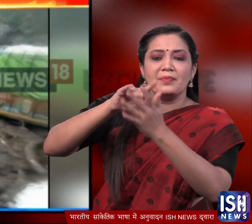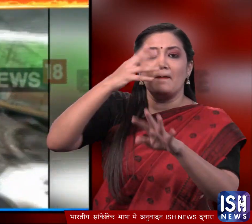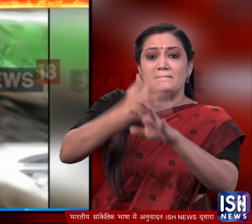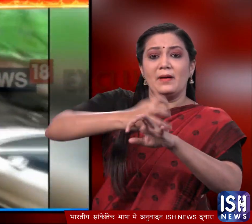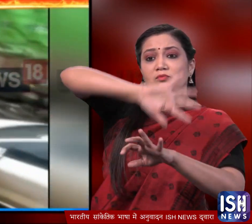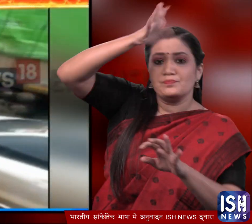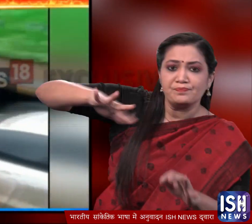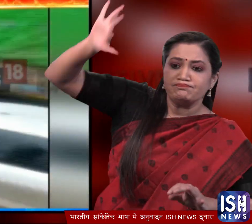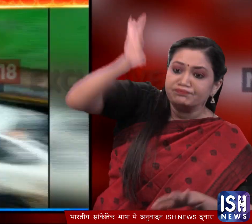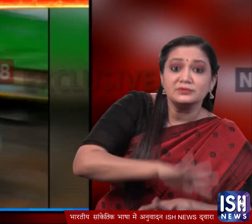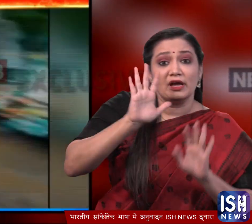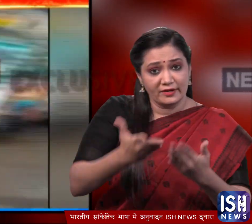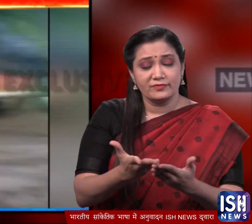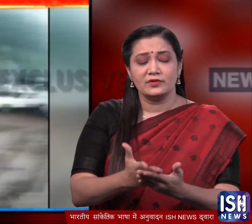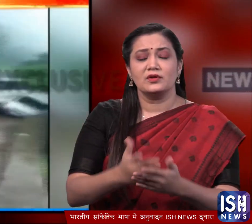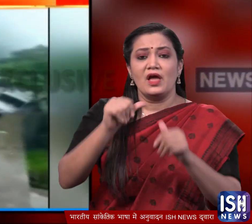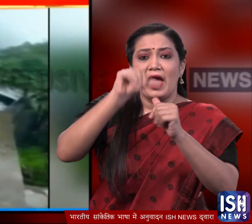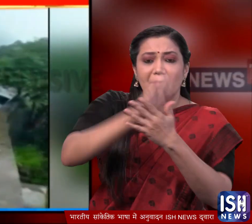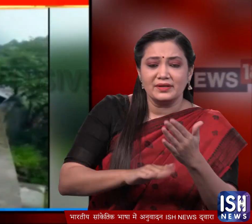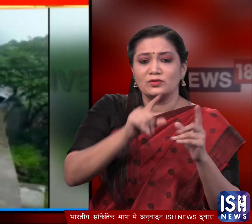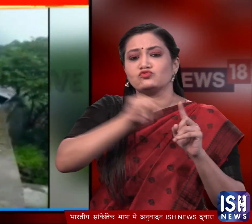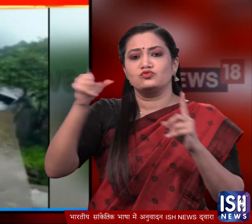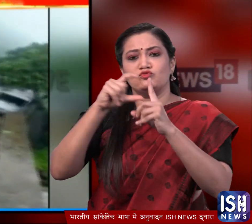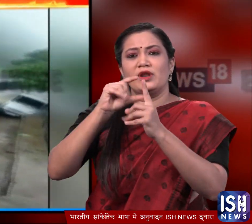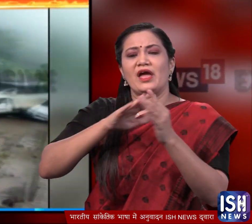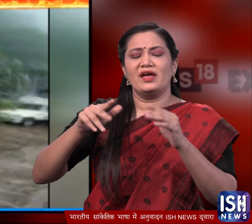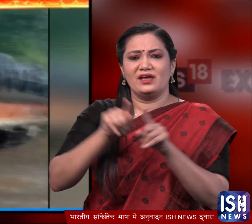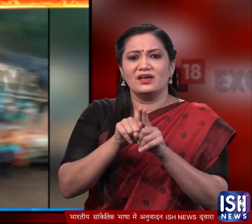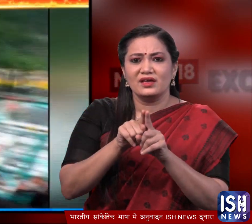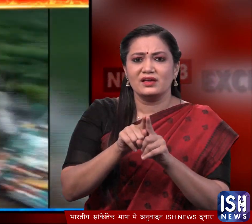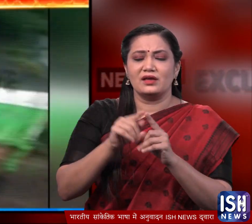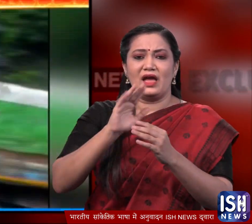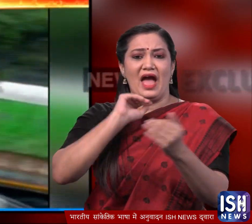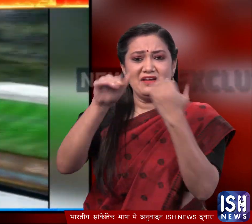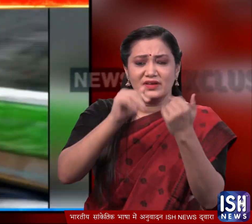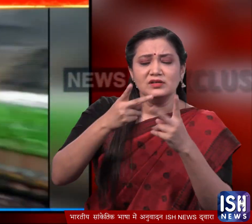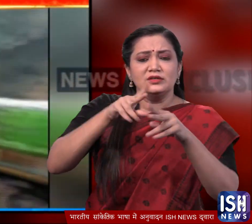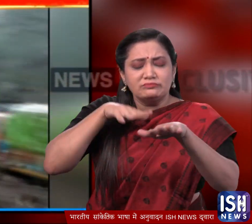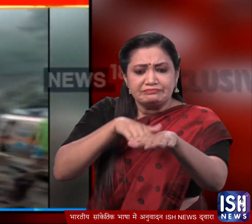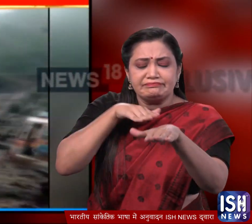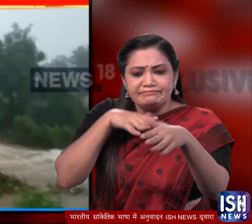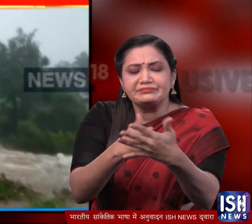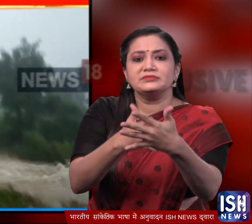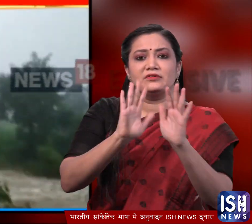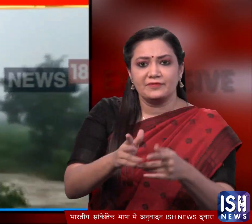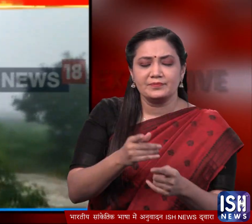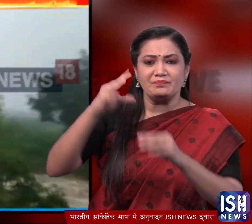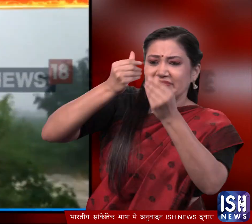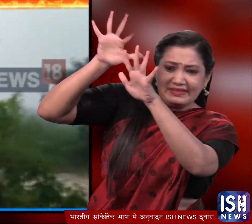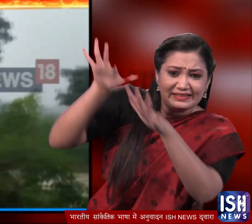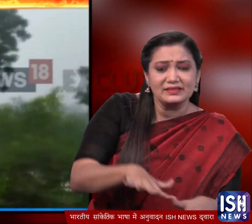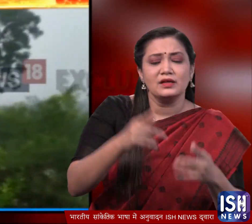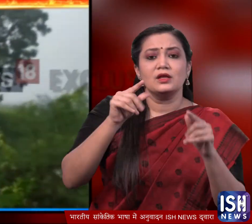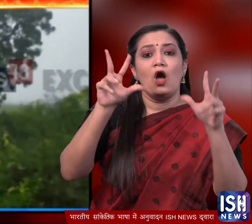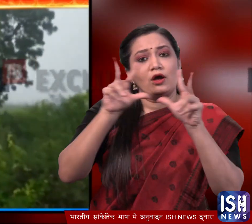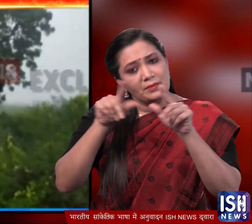पहाड़ खिसकने से भी लोगों की मुश्किलें बढ़ गईं। अहमदनगर धुले हाईवे पर पहाड़ का मलबा आने से कुछ गाड़ियां उसमें फंसी नजर आईं। कुछ इसी तरह की